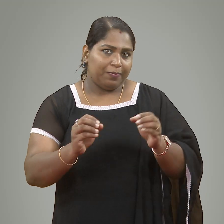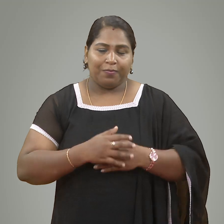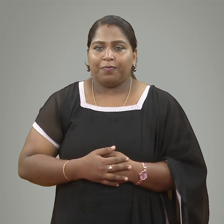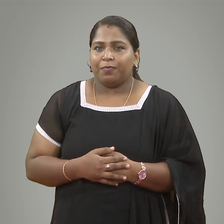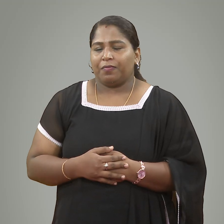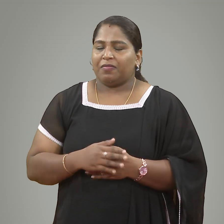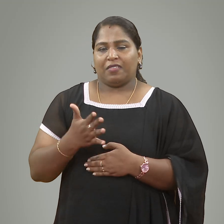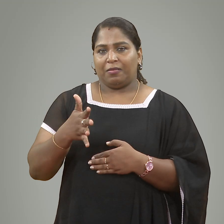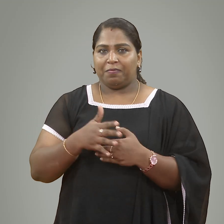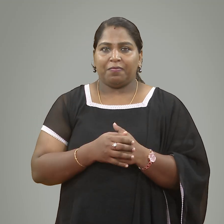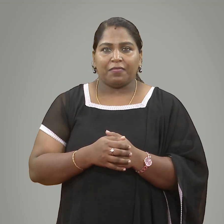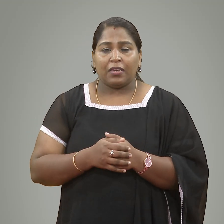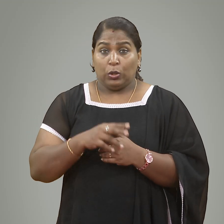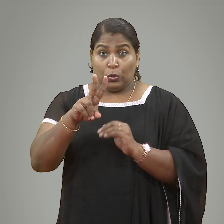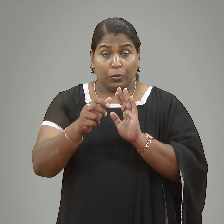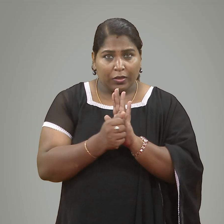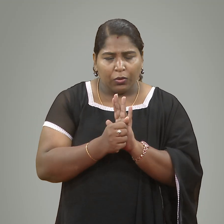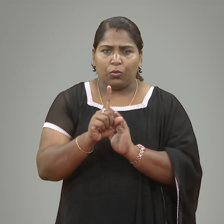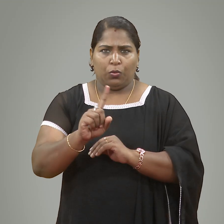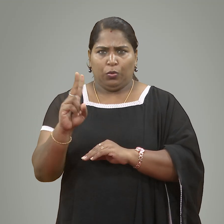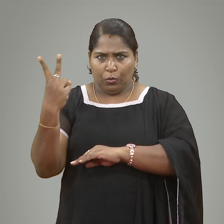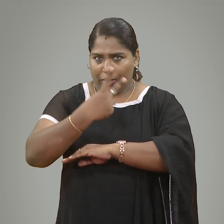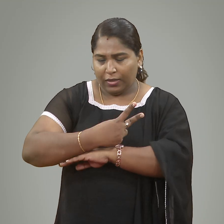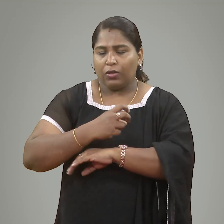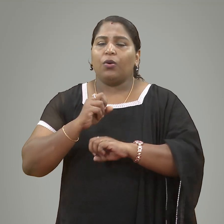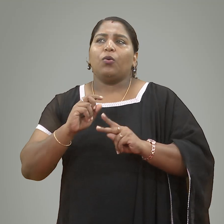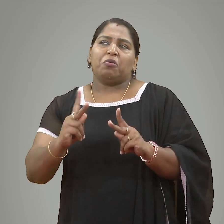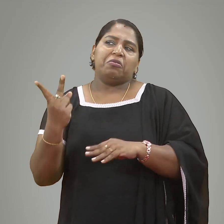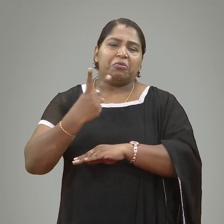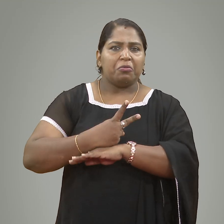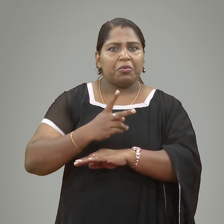പ്രായോഗികമല്ല. അല്ല, 2 മാസമല്ലേ?